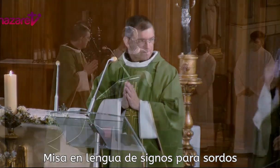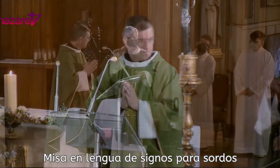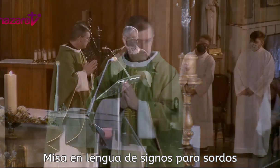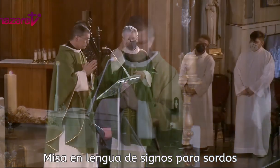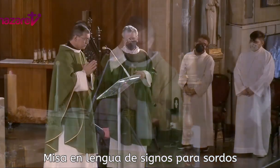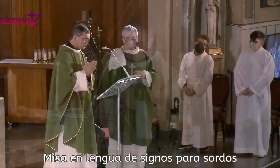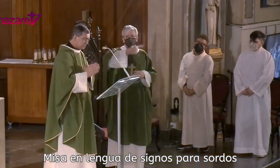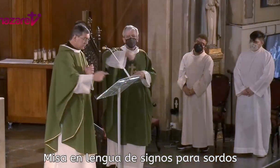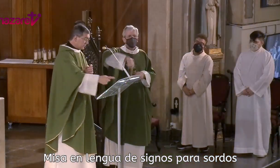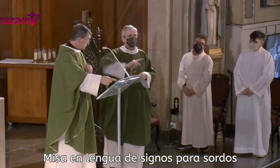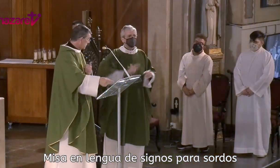Escúchanos, Padre.